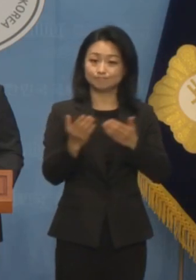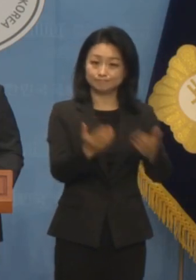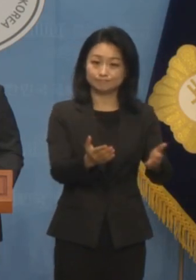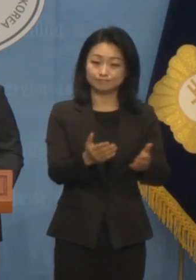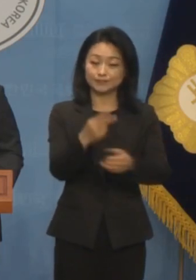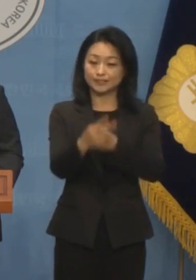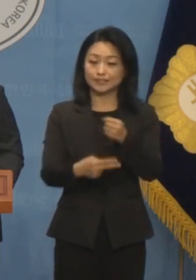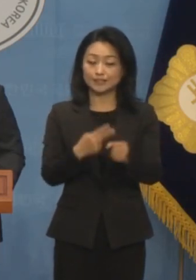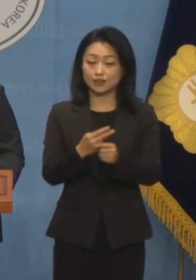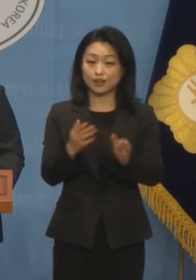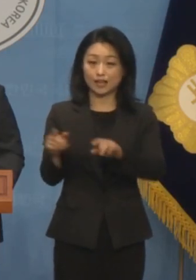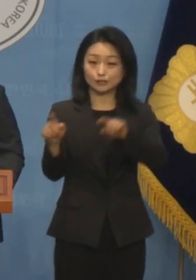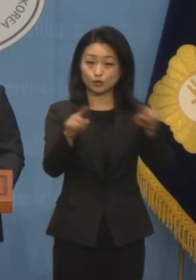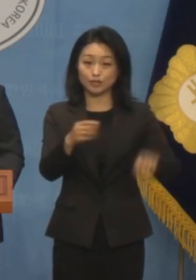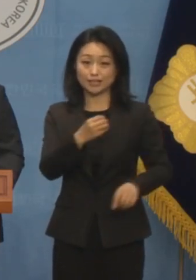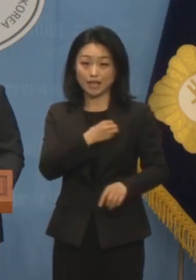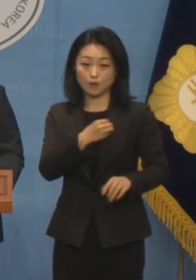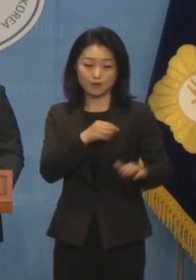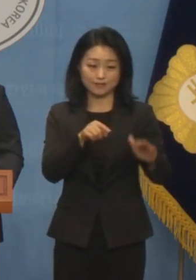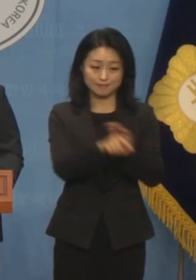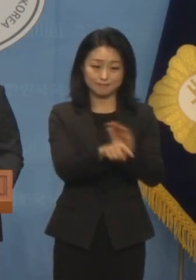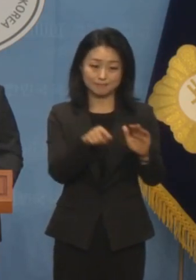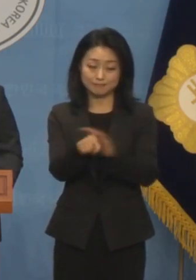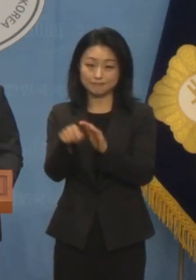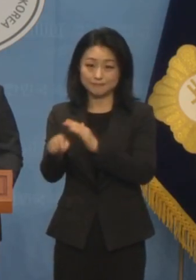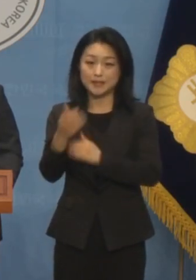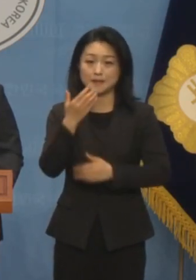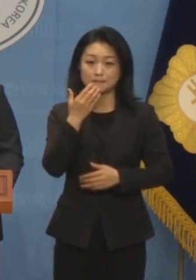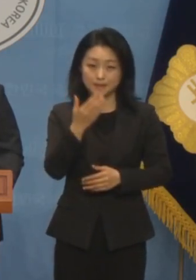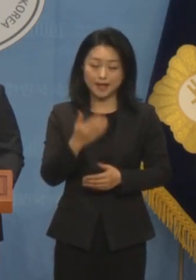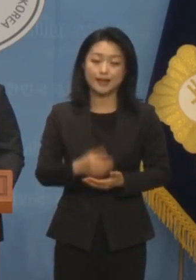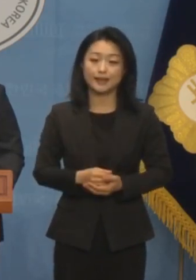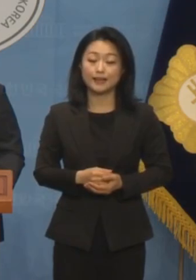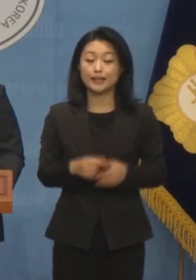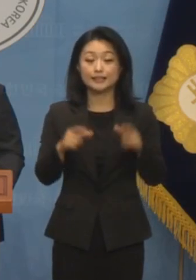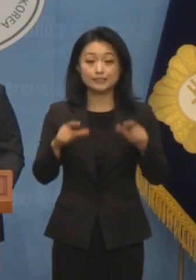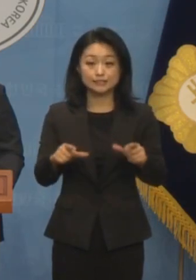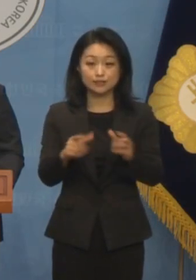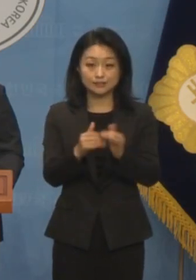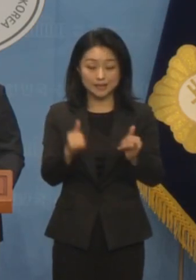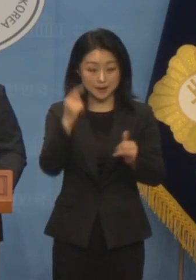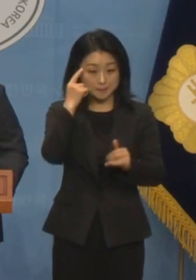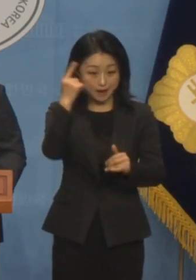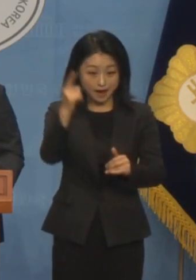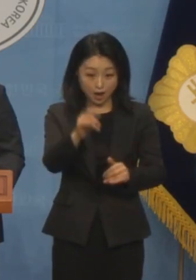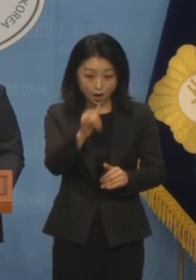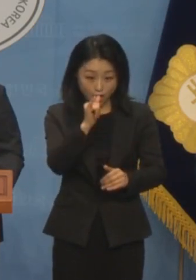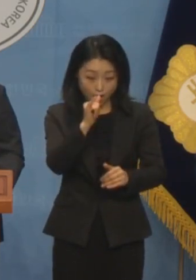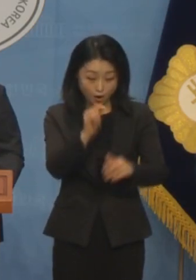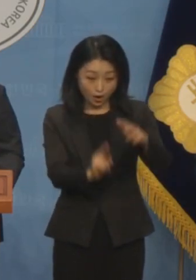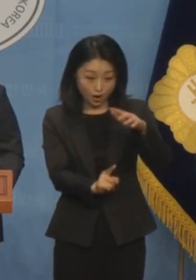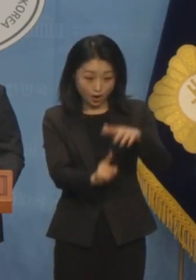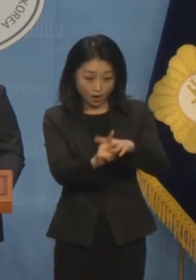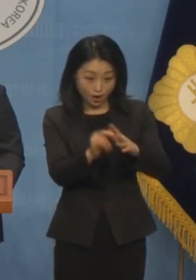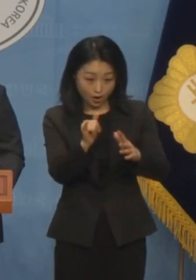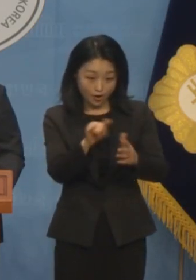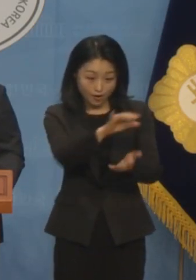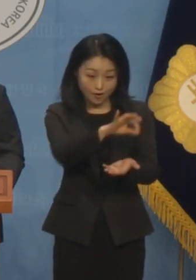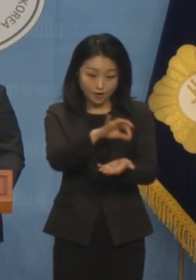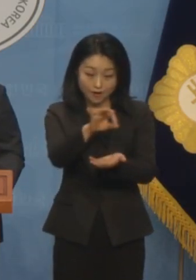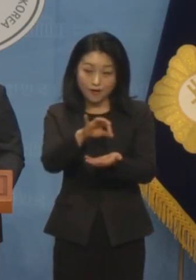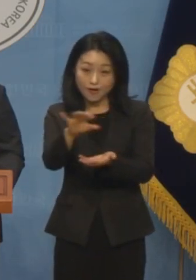2년간 전국의 당원들을 찾아뵙겠습니다. 지역의 인재를 발굴하고 지역의 현안을